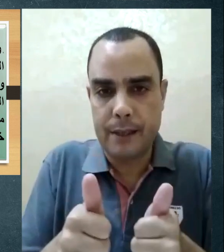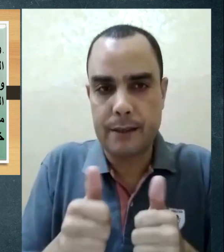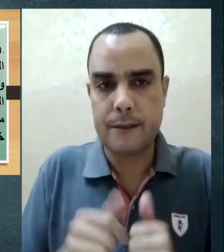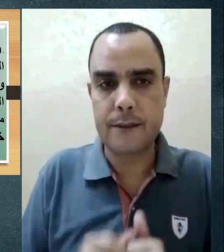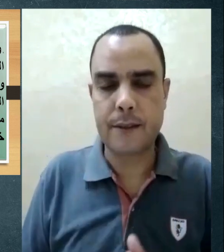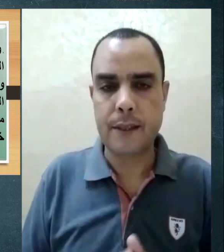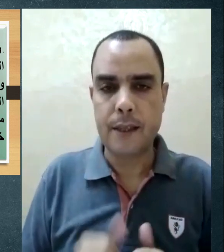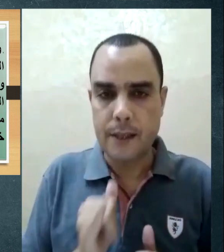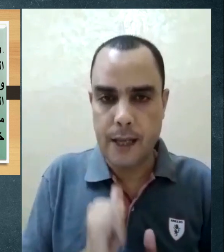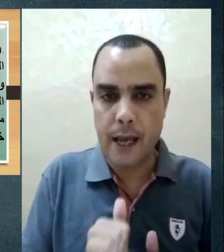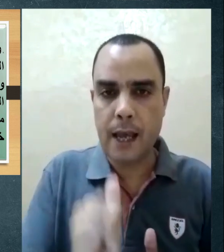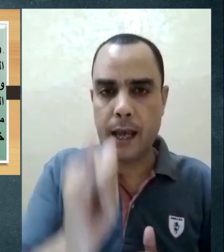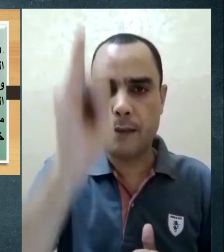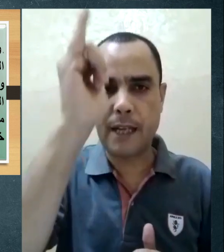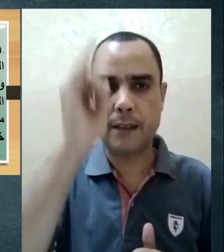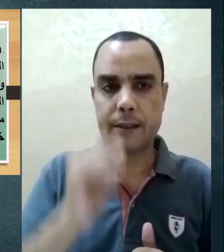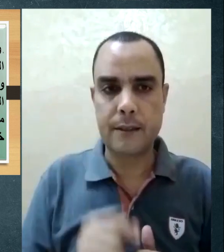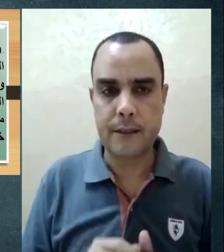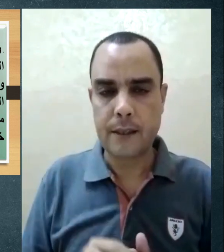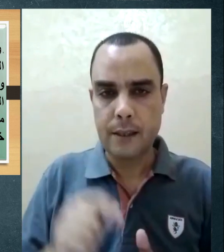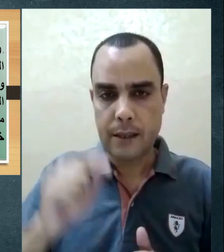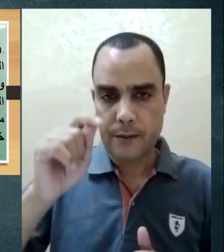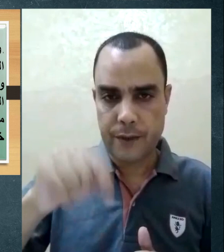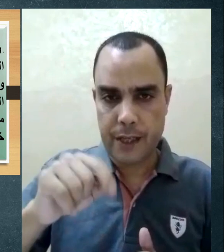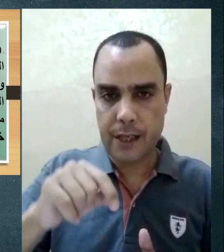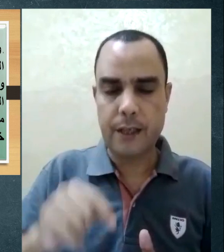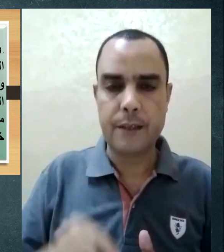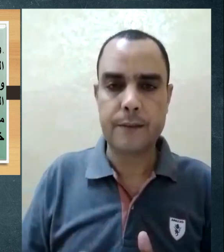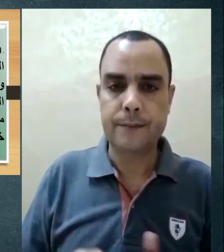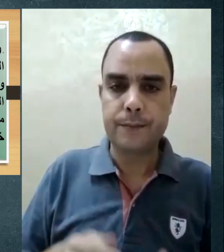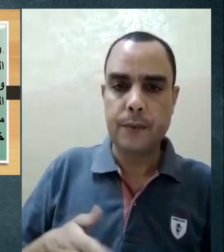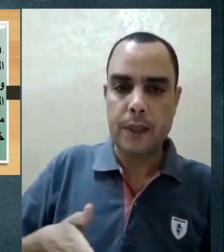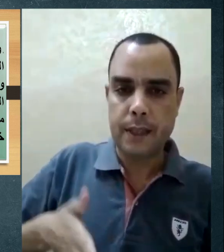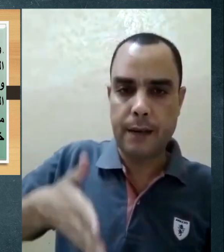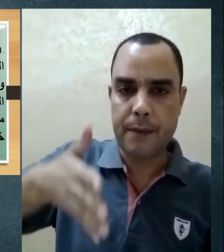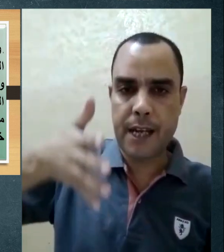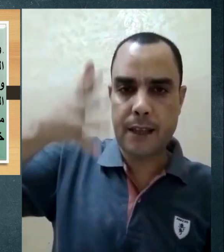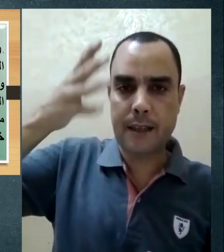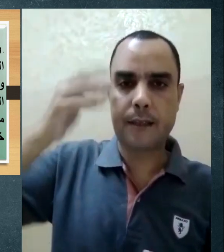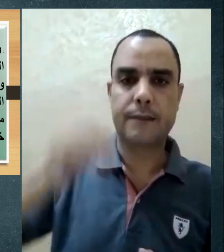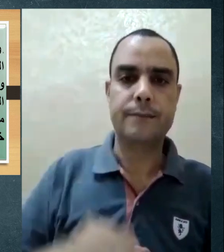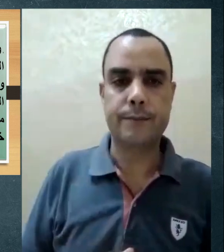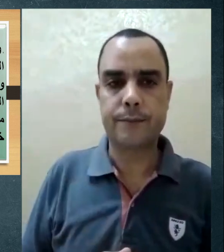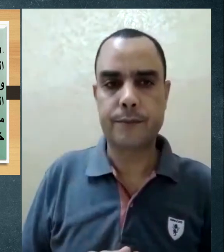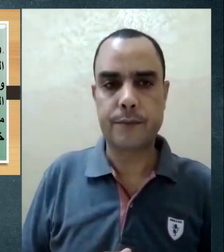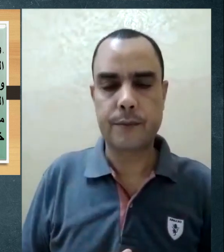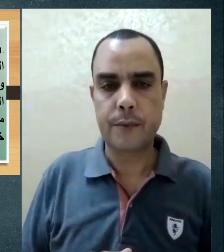البدء دائما في تنمية